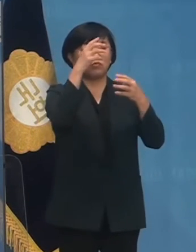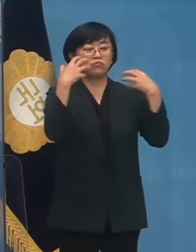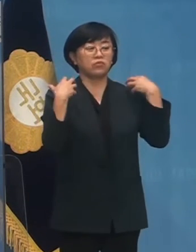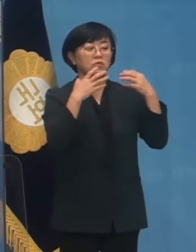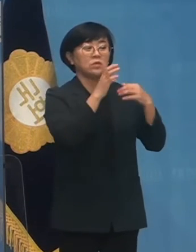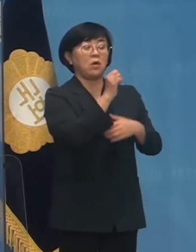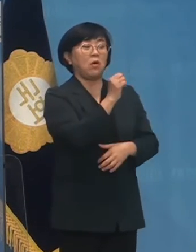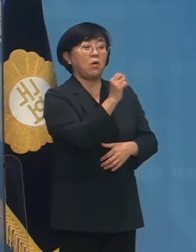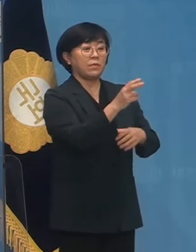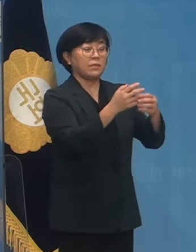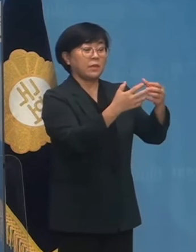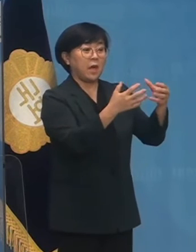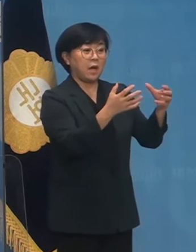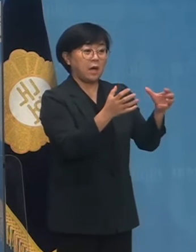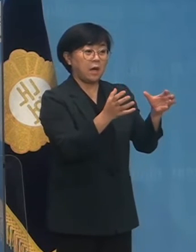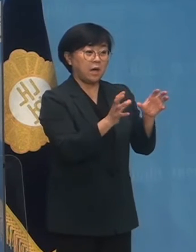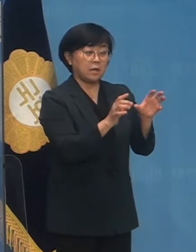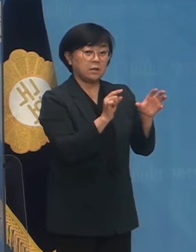여당은